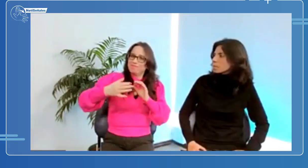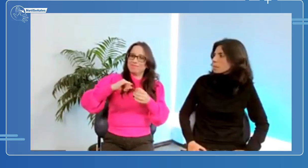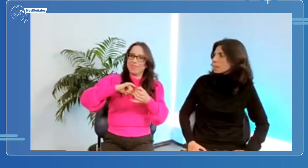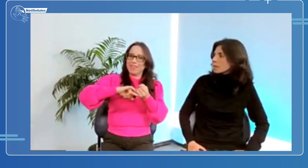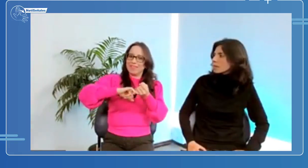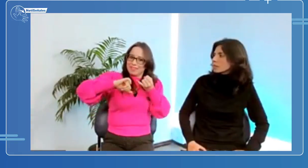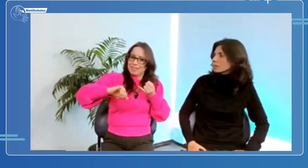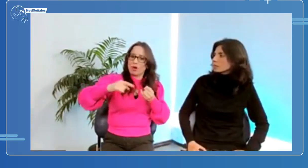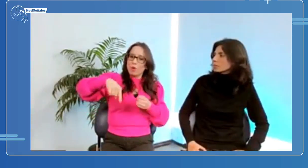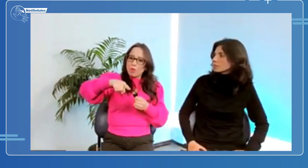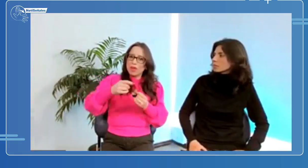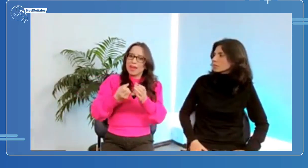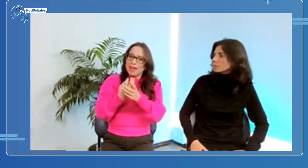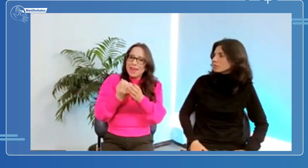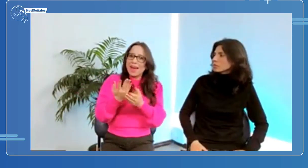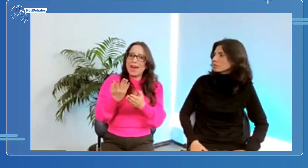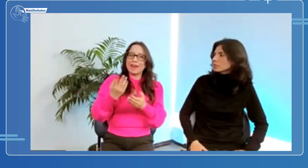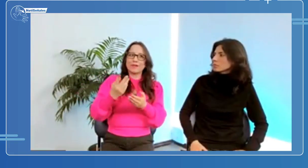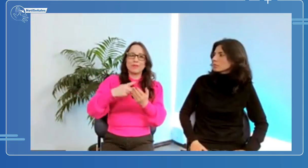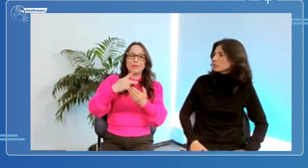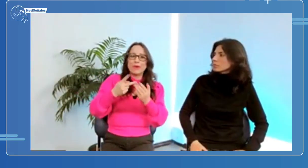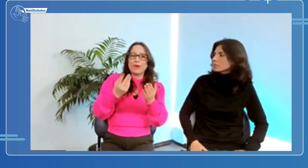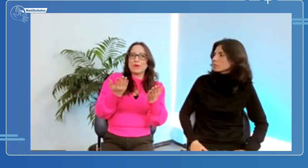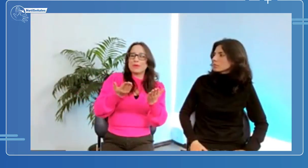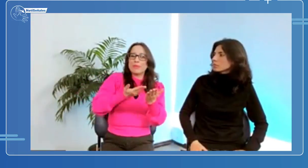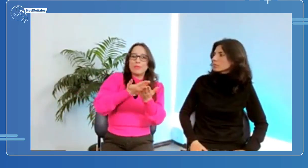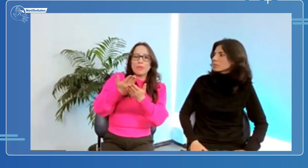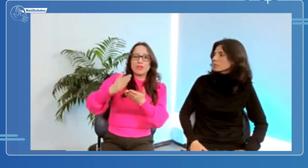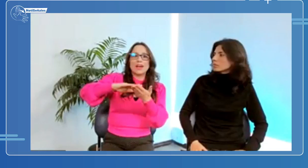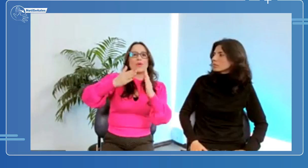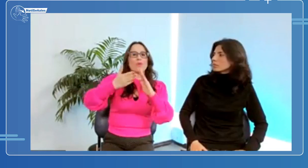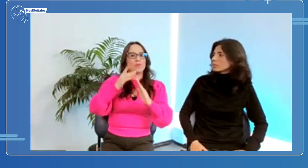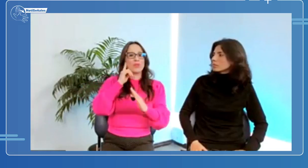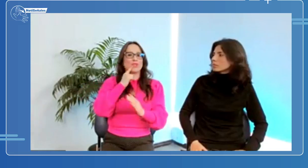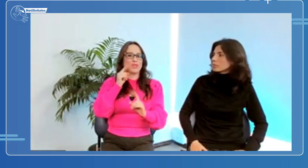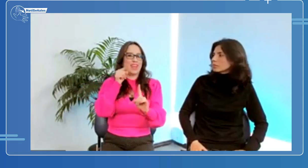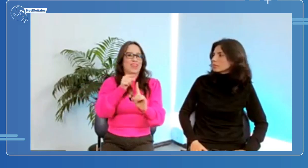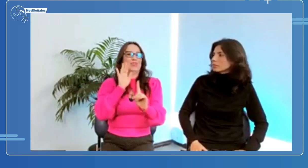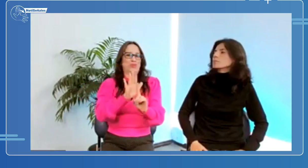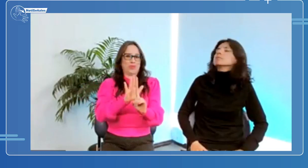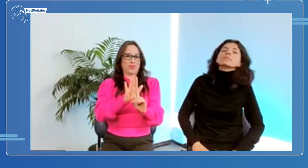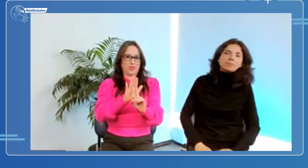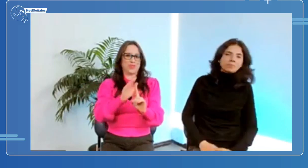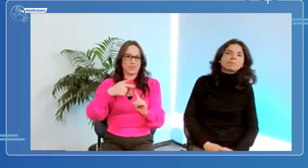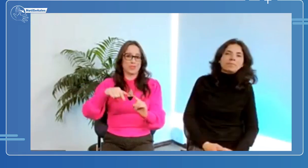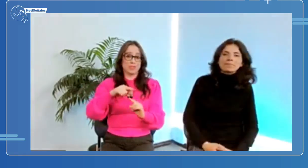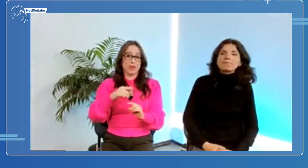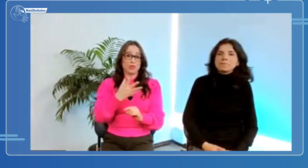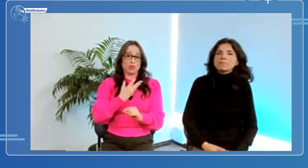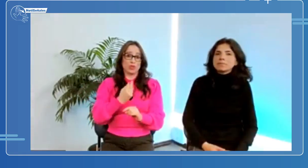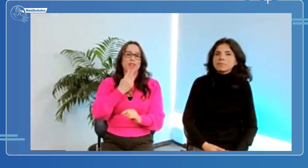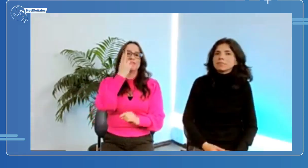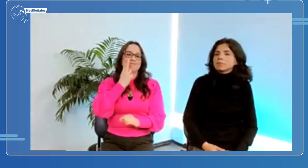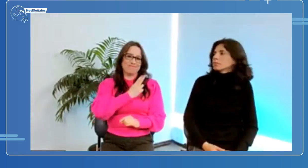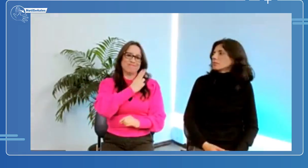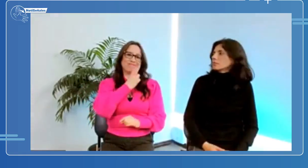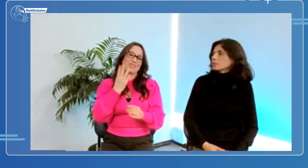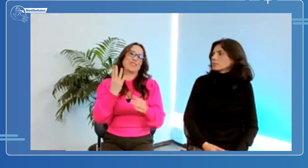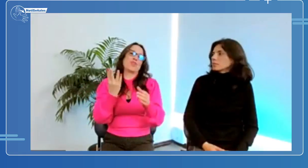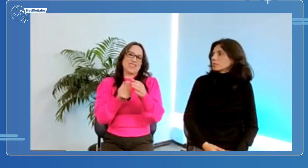entidades, motivando a las otras entidades de crear proyectos similares que atendieran a la comunidad sorda.